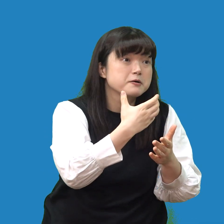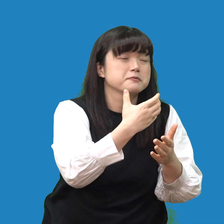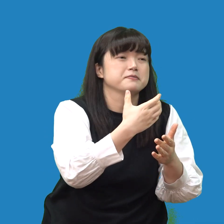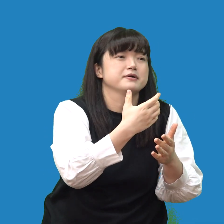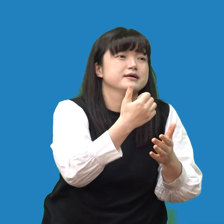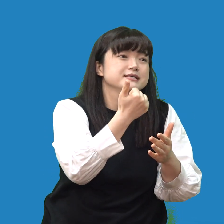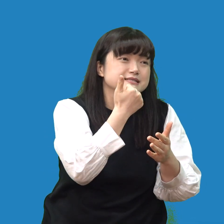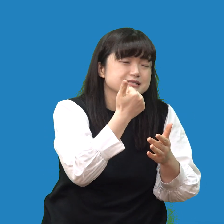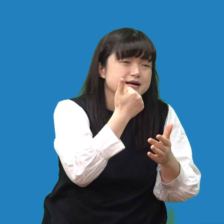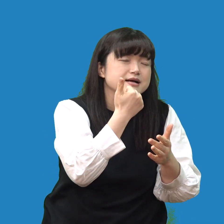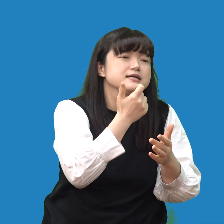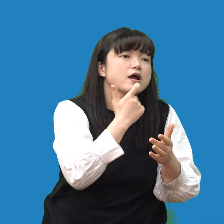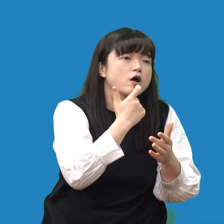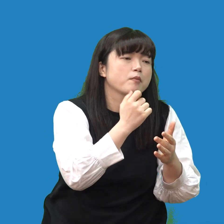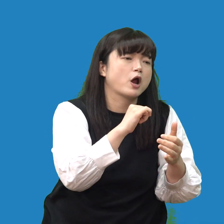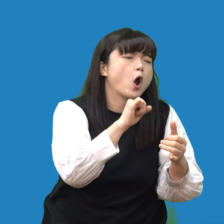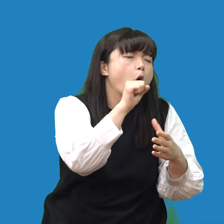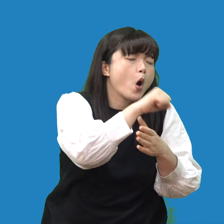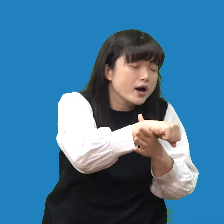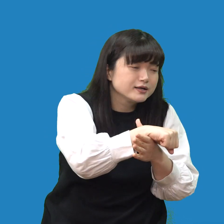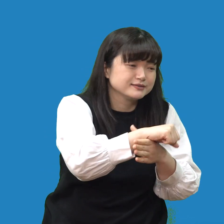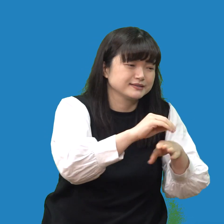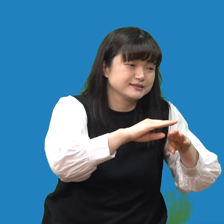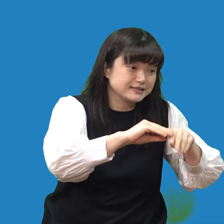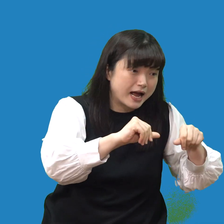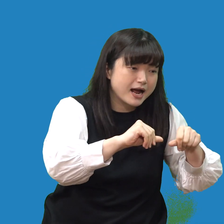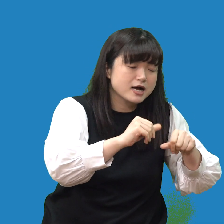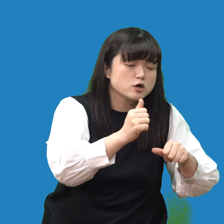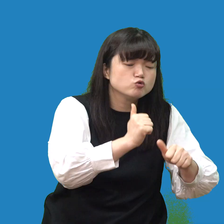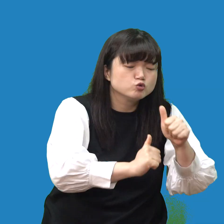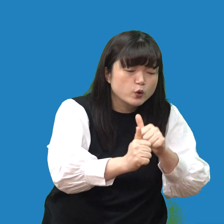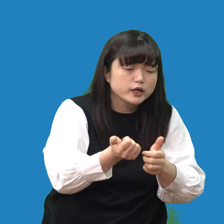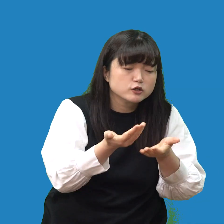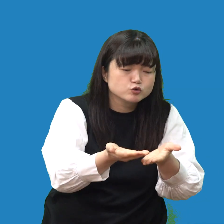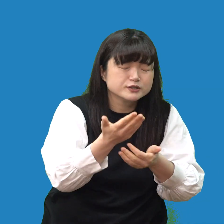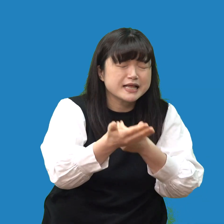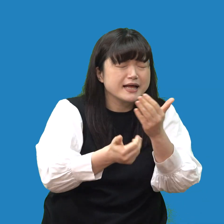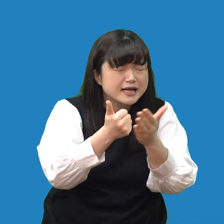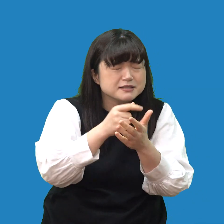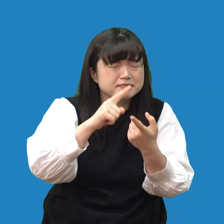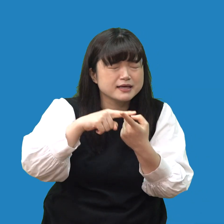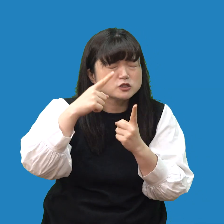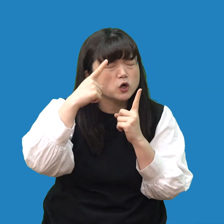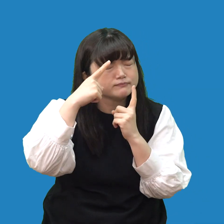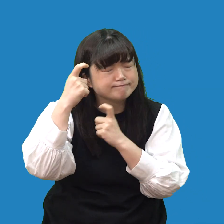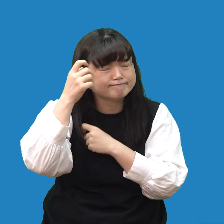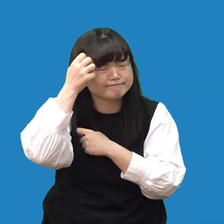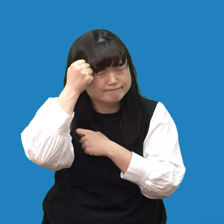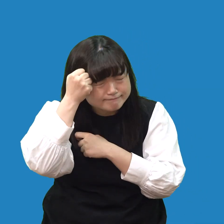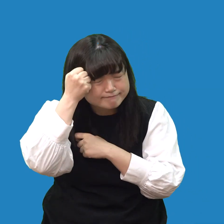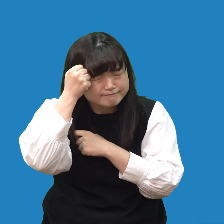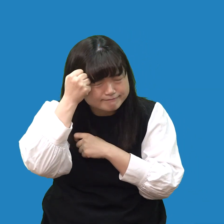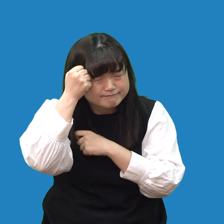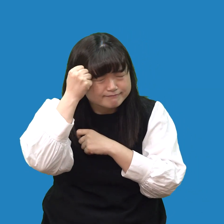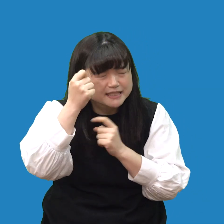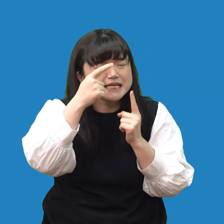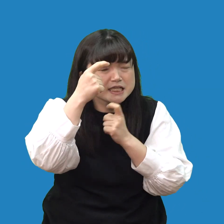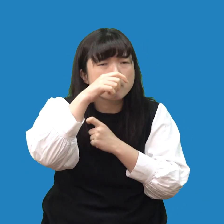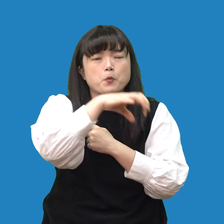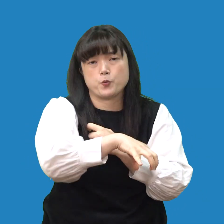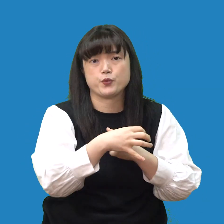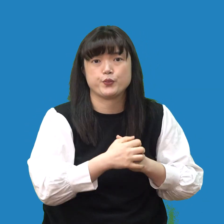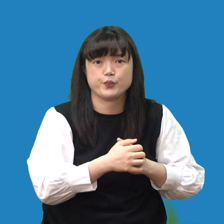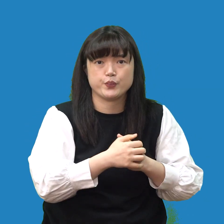야곱에게 약속하신 땅을 그 후손들에게 주시는 그 하나님을 기억하게 만드는 기념비적인 그런